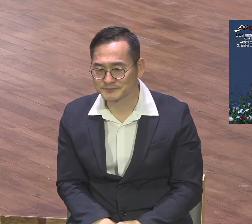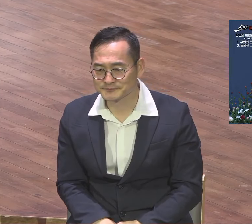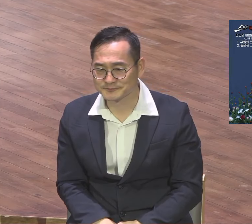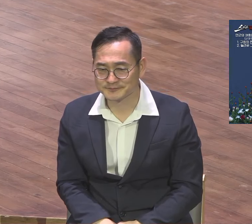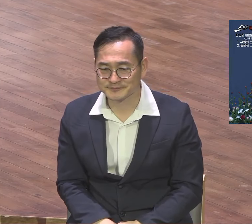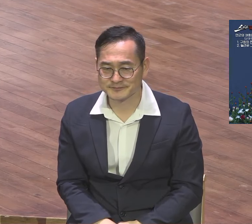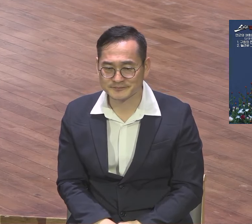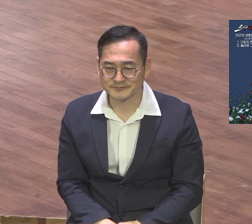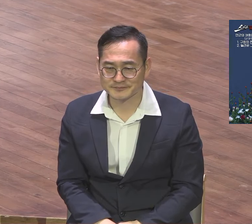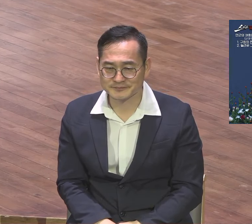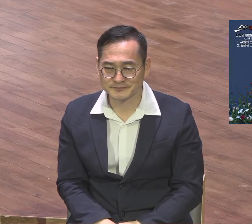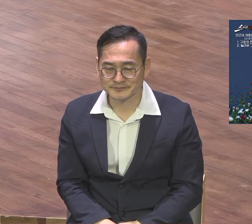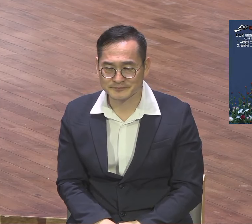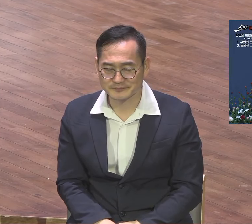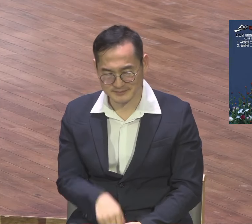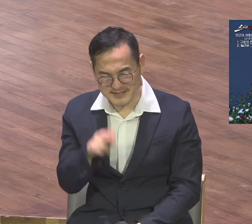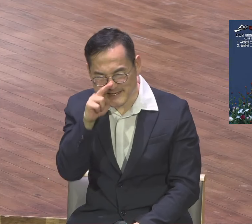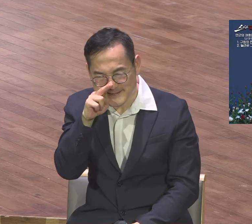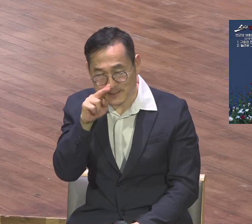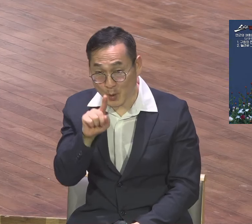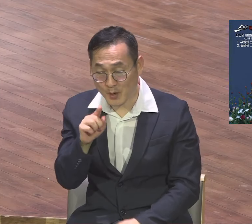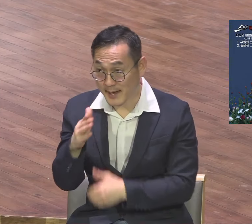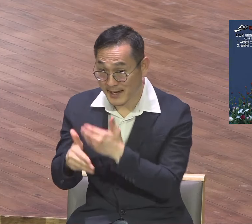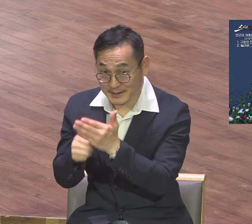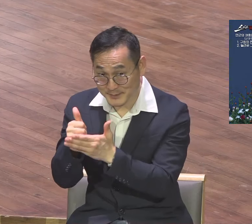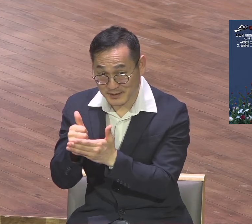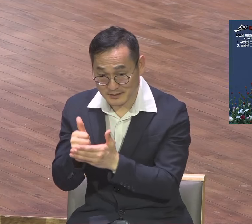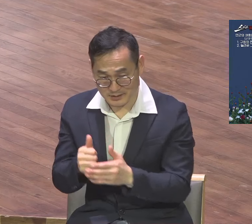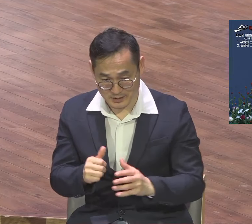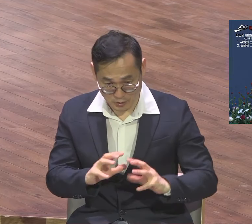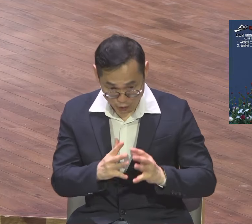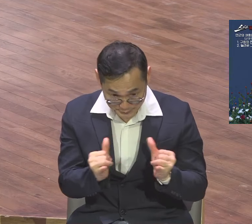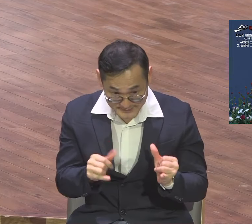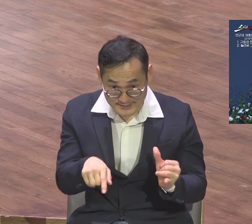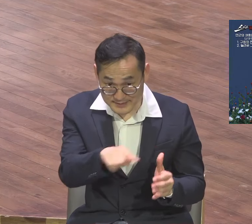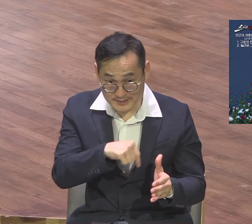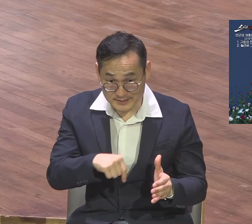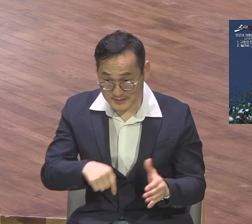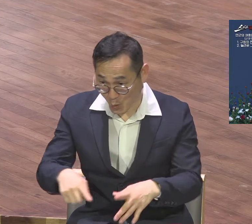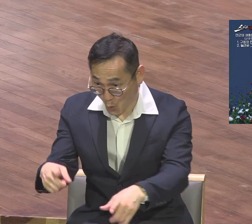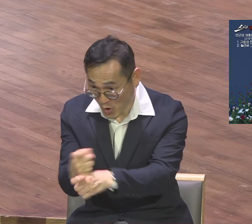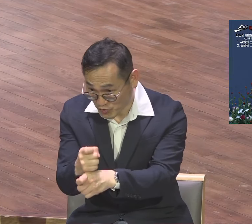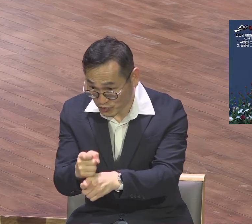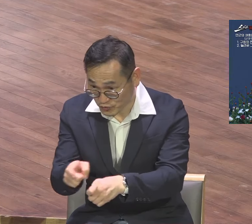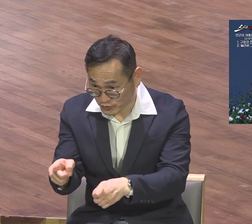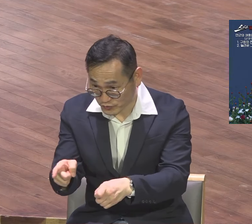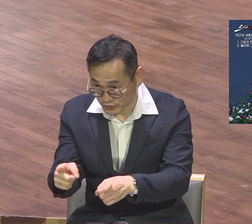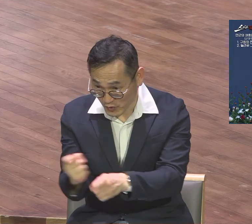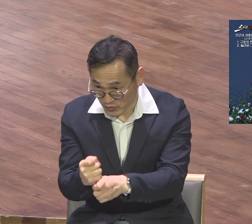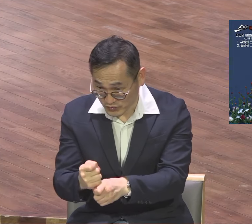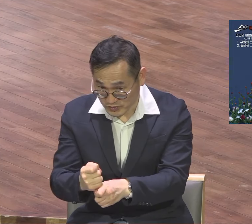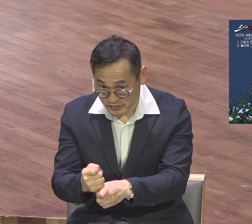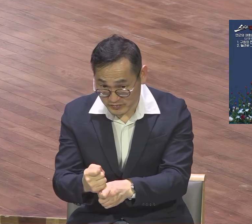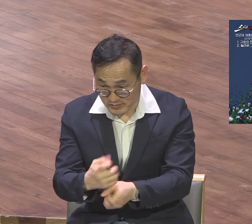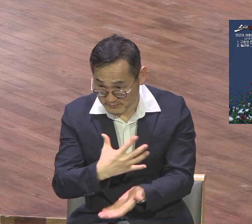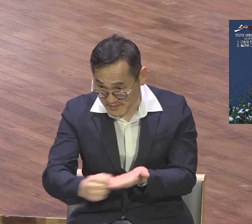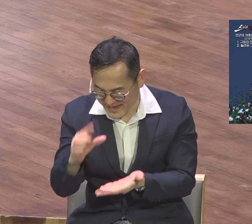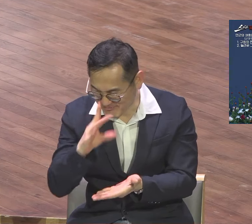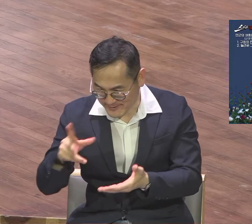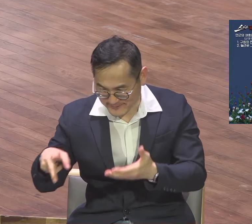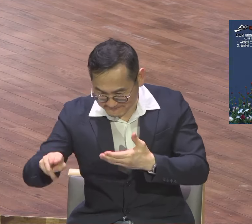키노아트 시기 질투. 다시 말해서 하나님께서 자기 백성을 원수로부터 보호하고 뺏기지